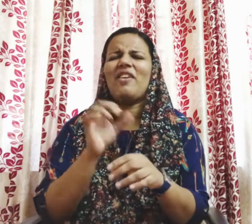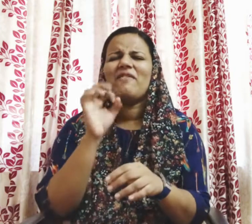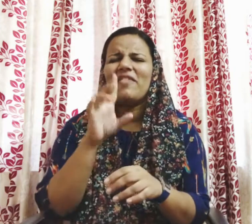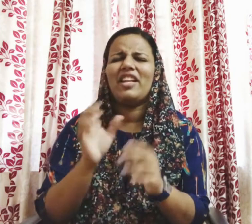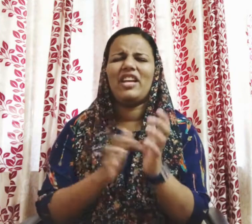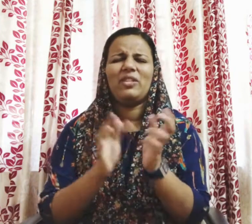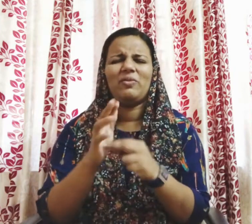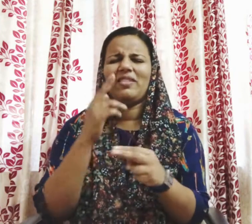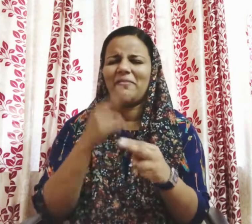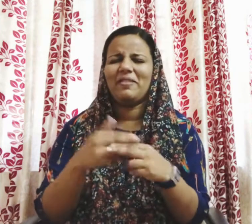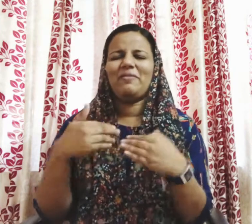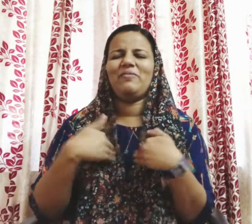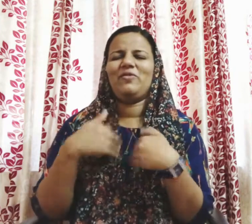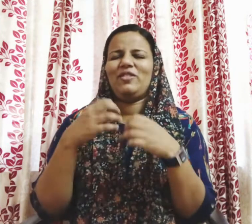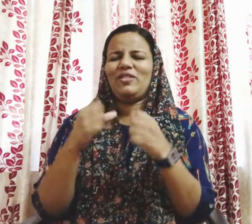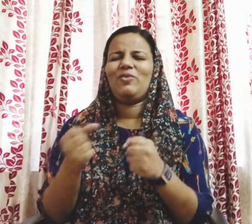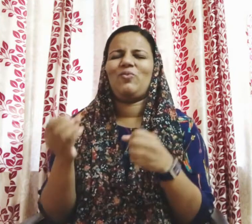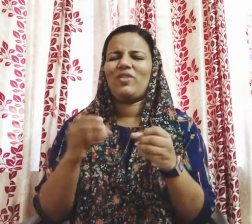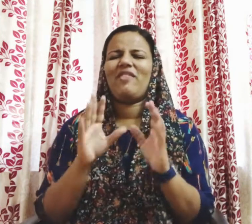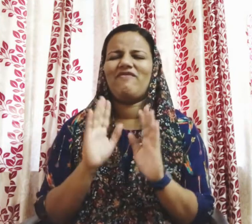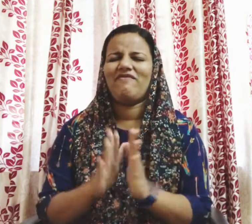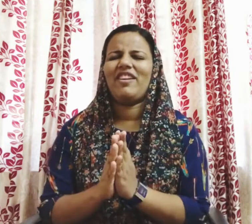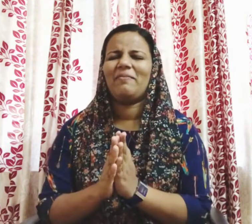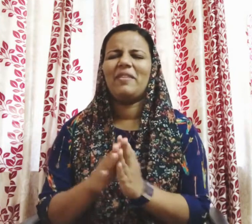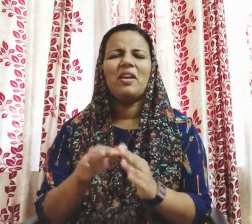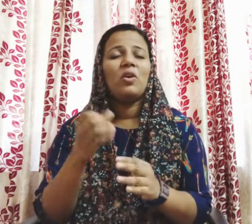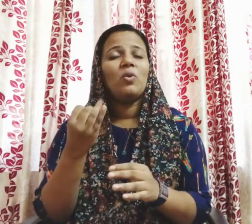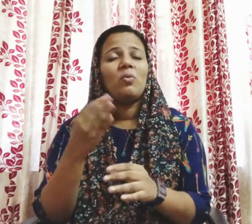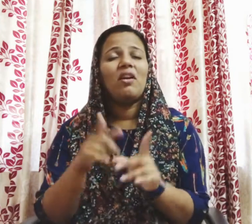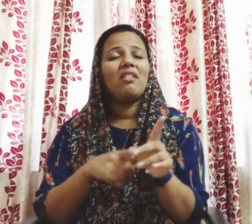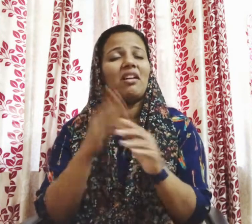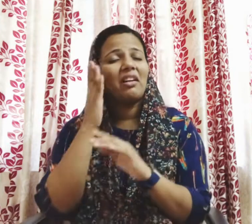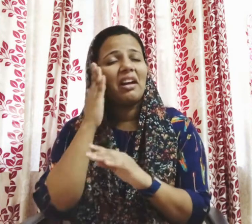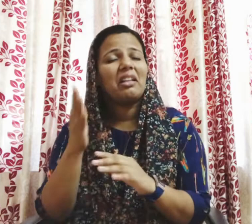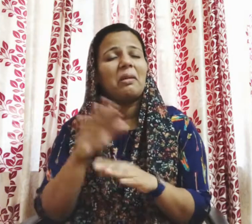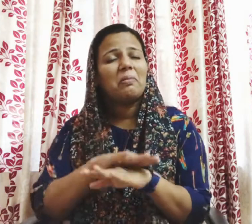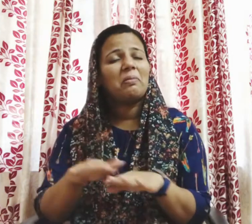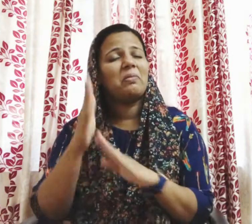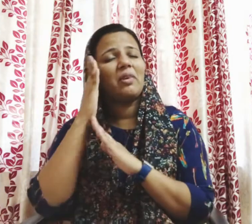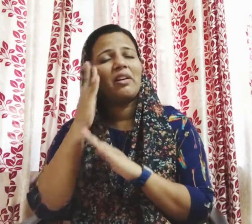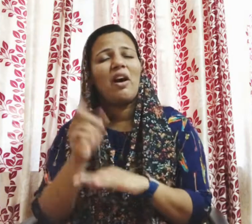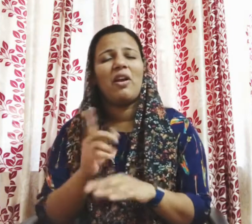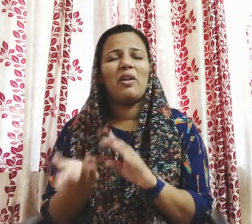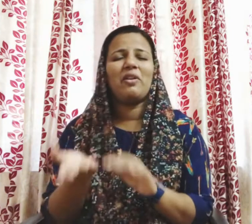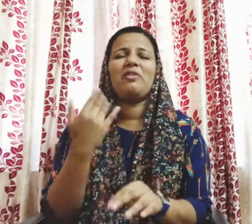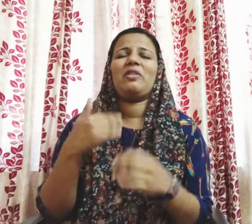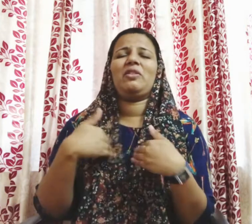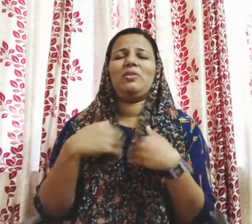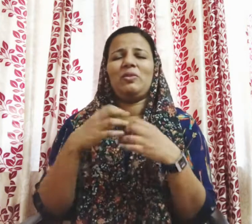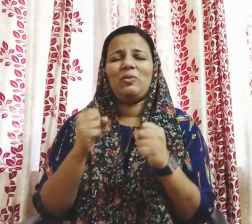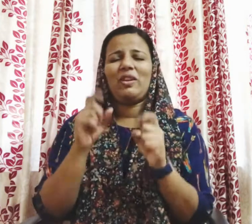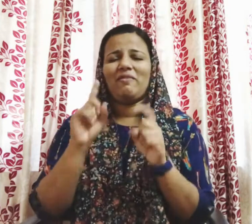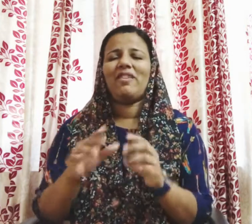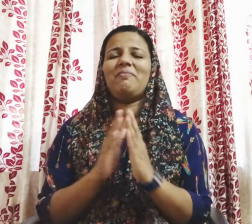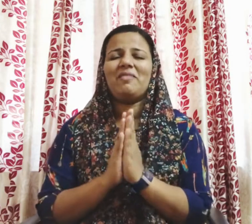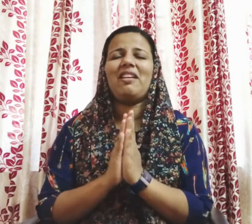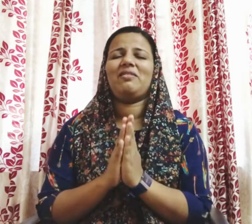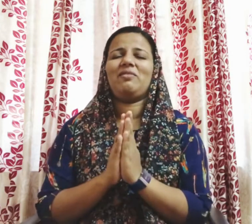യേശു ക്രിസ്തുവിൻ്റെ നാമത്തിൽ പൂർണ്ണ സൗഖ്യമാകട്ടെ. അതുപോലെ ബെഡ്രിഡനായി കിടക്കുന്നവർക്ക് വേണ്ടി പ്രാർത്ഥിക്കുന്നു. കർത്താവെ അങ്ങവരെ സൗഖ്യമാക്കണമേ. യേശുവിൻ്റെ